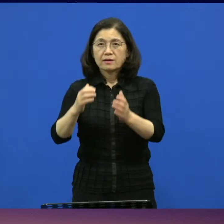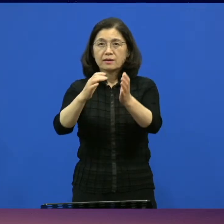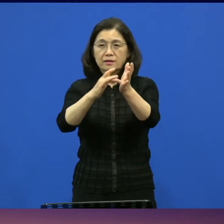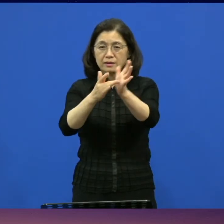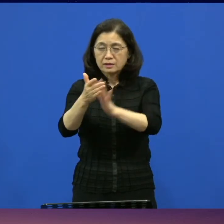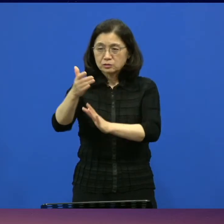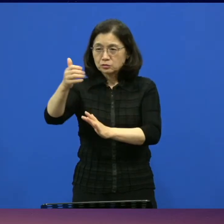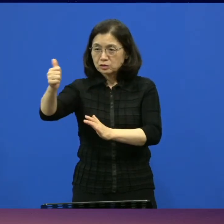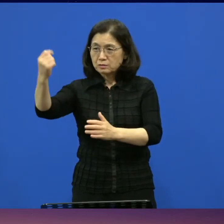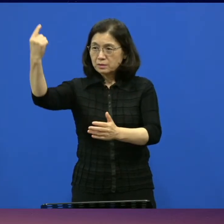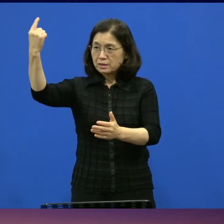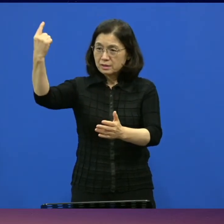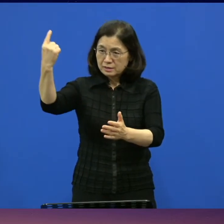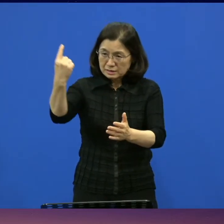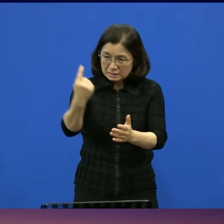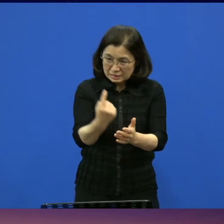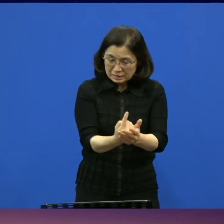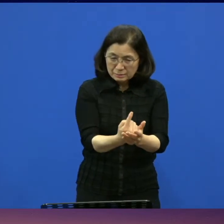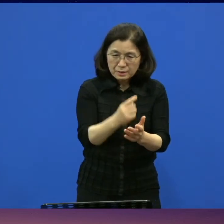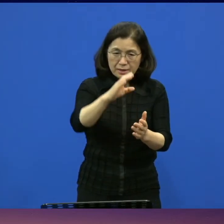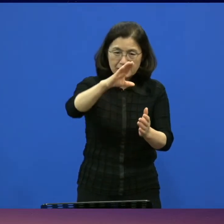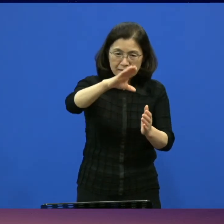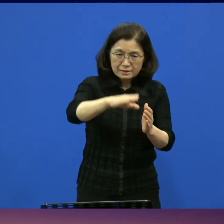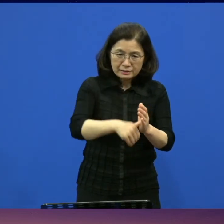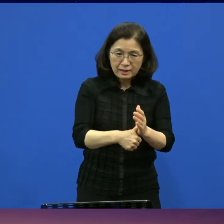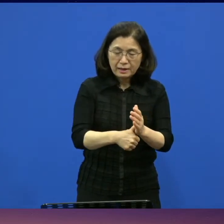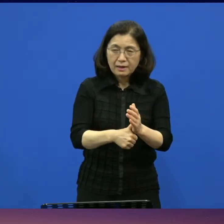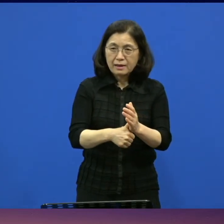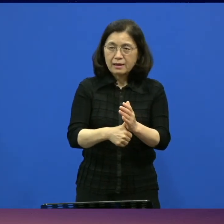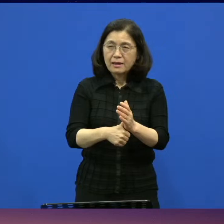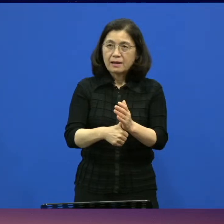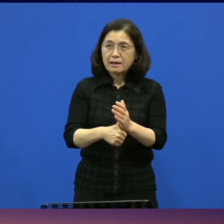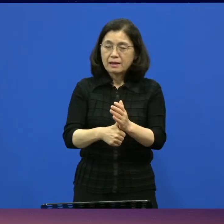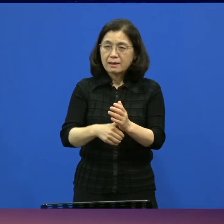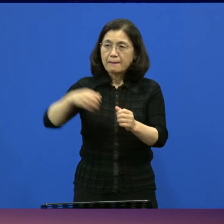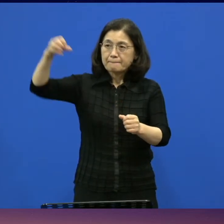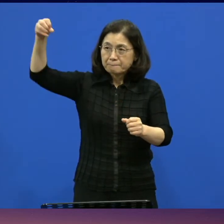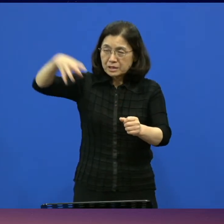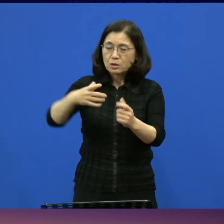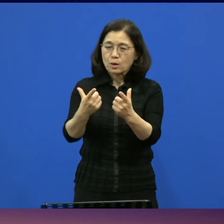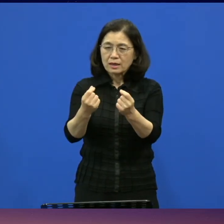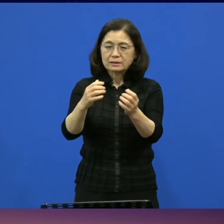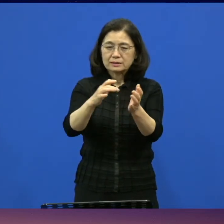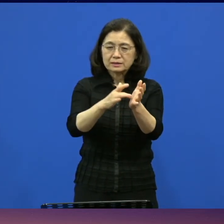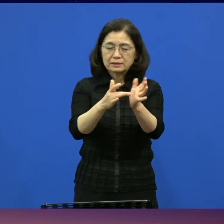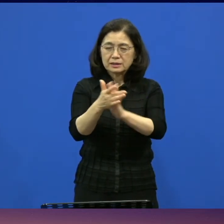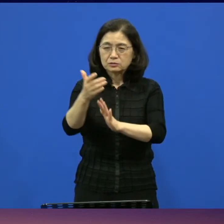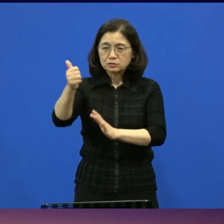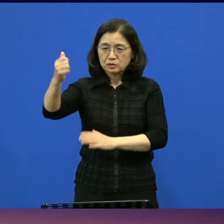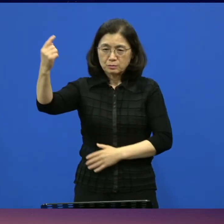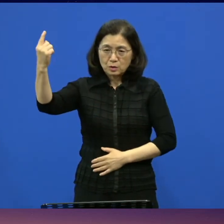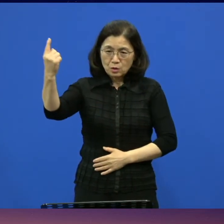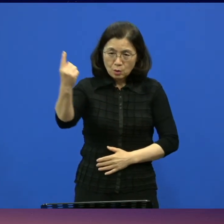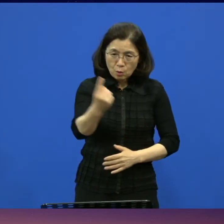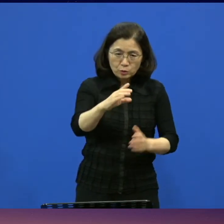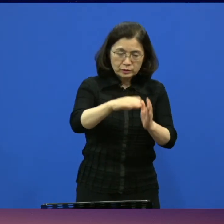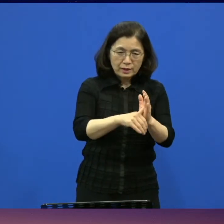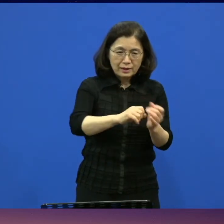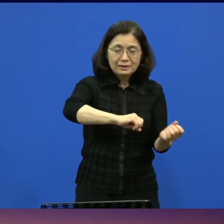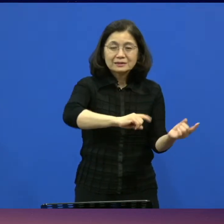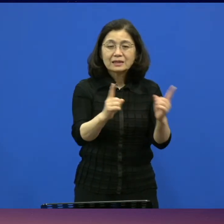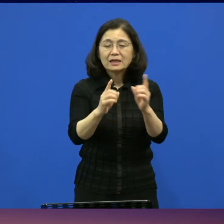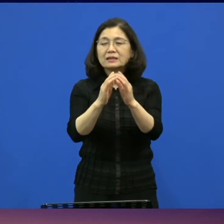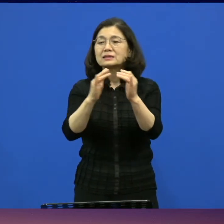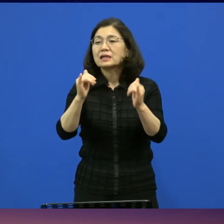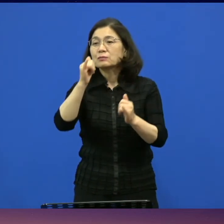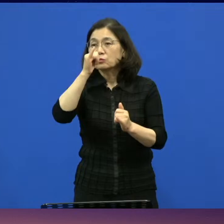빛이 임하면 살아나는 것도 있지만 빛을 비추면 그냥 죽어버리는 것도 있는 거예요. 빛은 생명의 기능만 있는 게